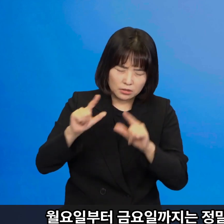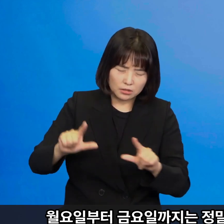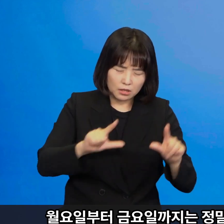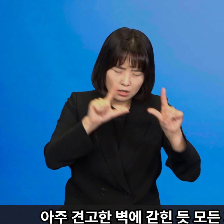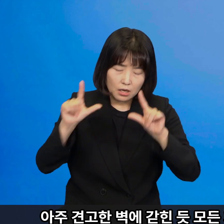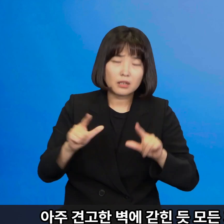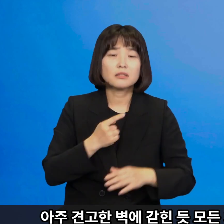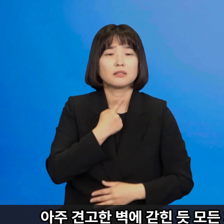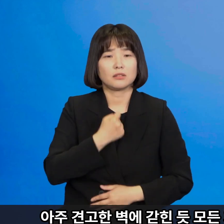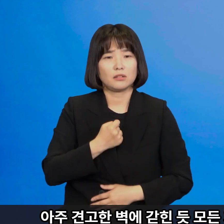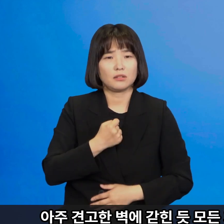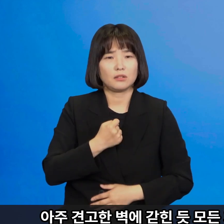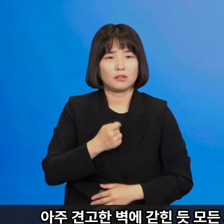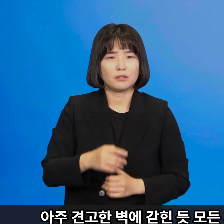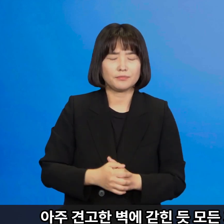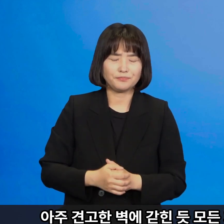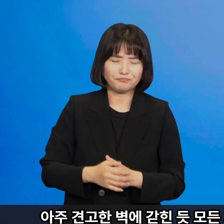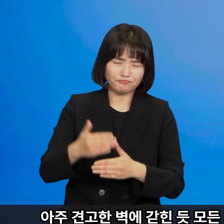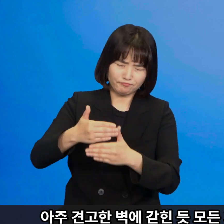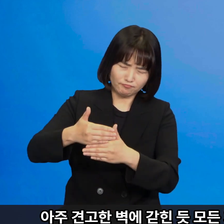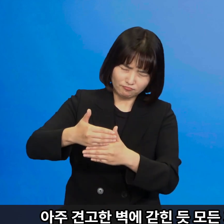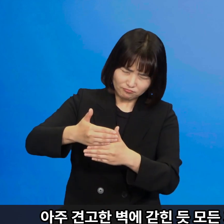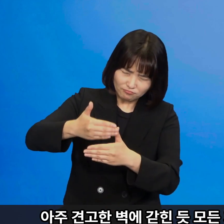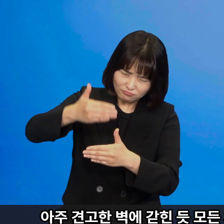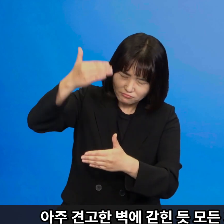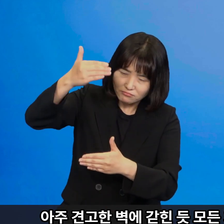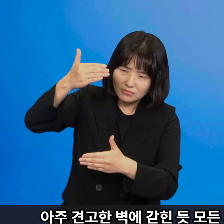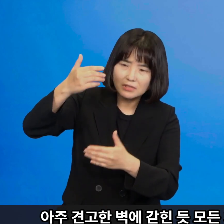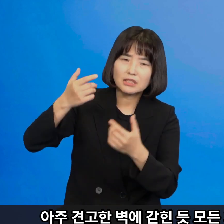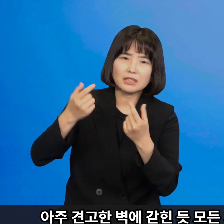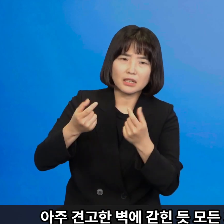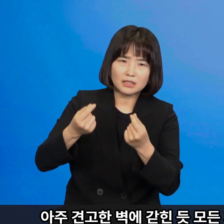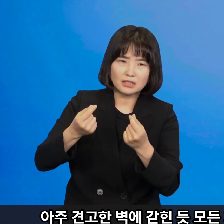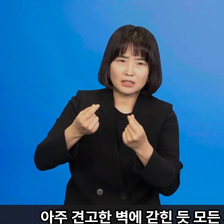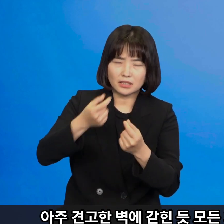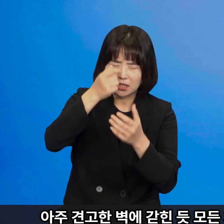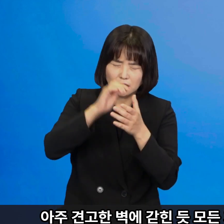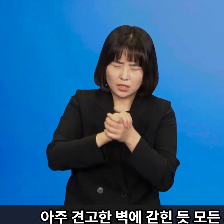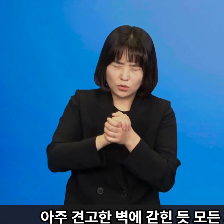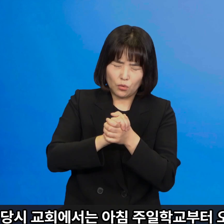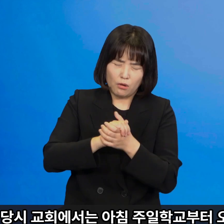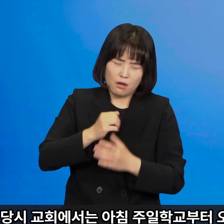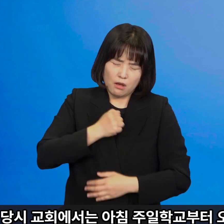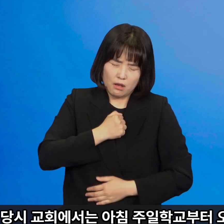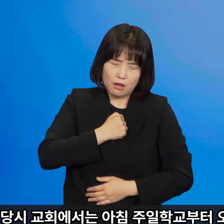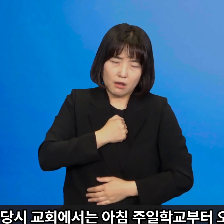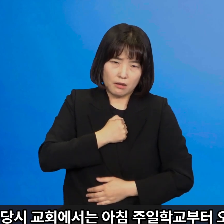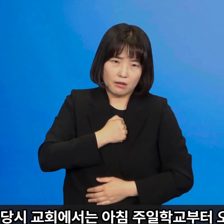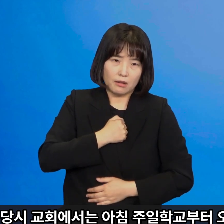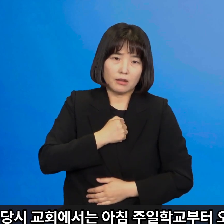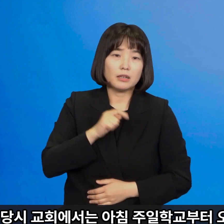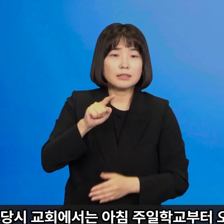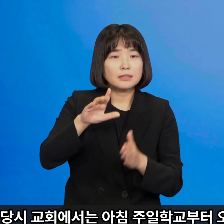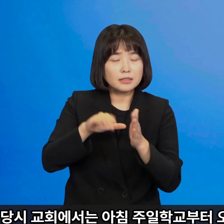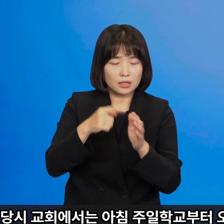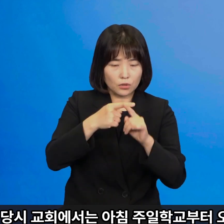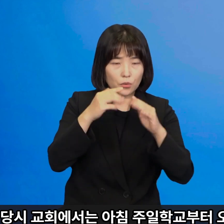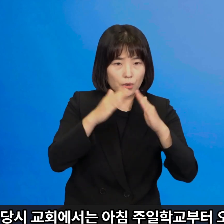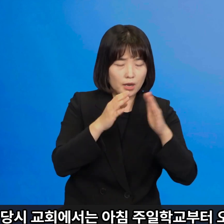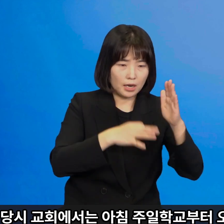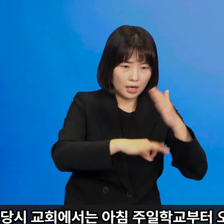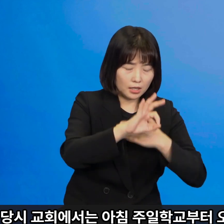살았습니다. 아주 견고한 벽에 갇힌 듯 모든 기도가 막히는 경험을 하였습니다. 당시 교회에서는